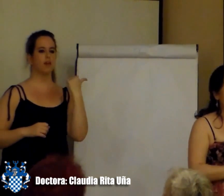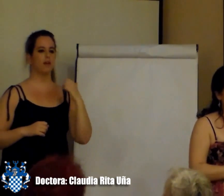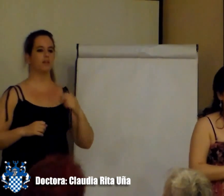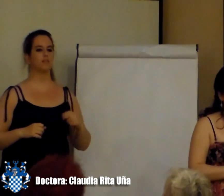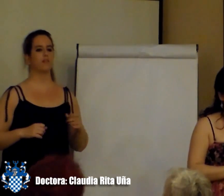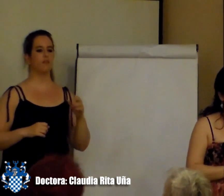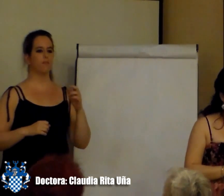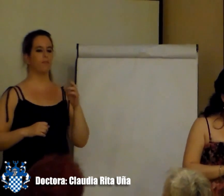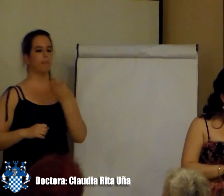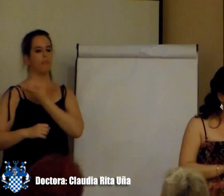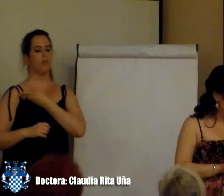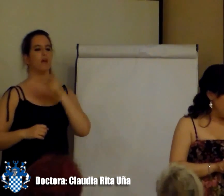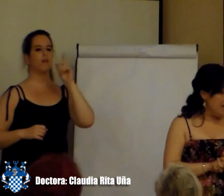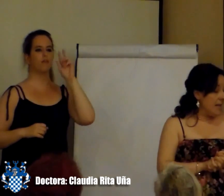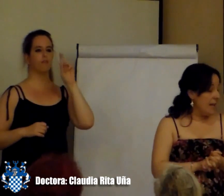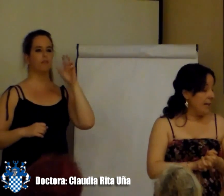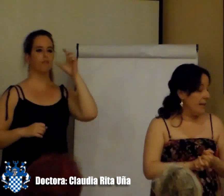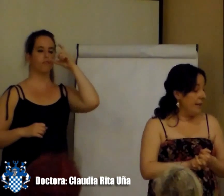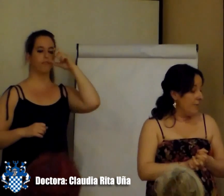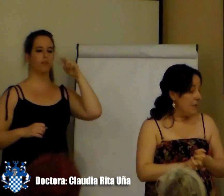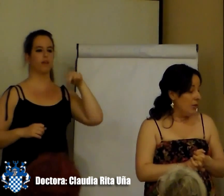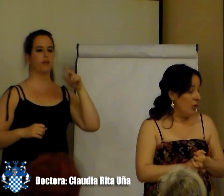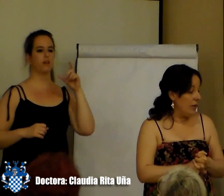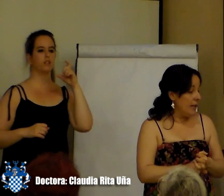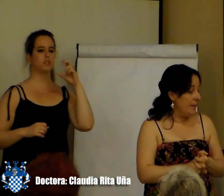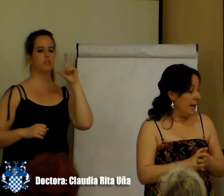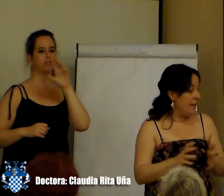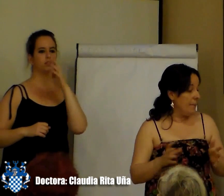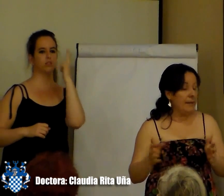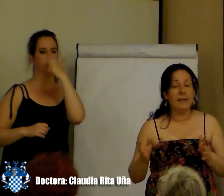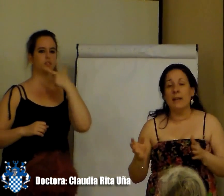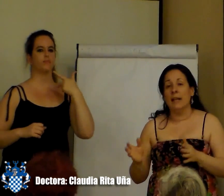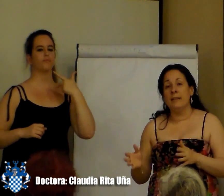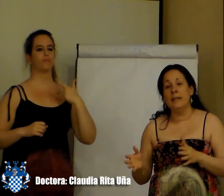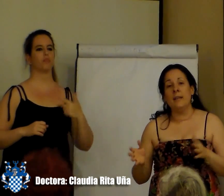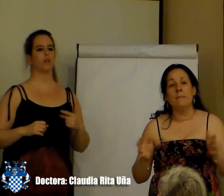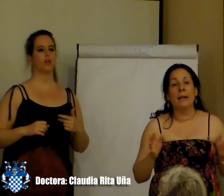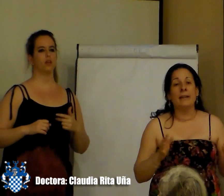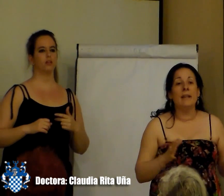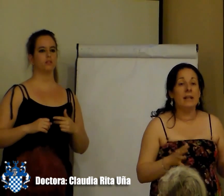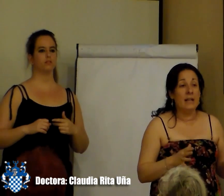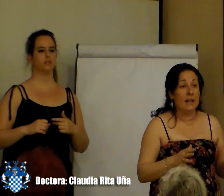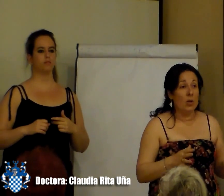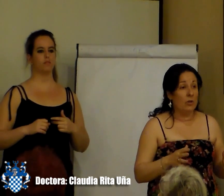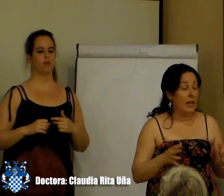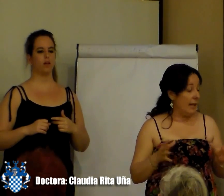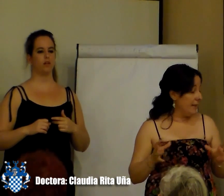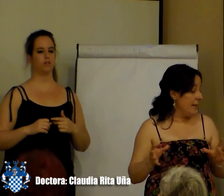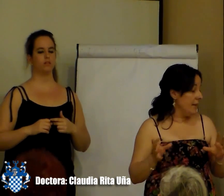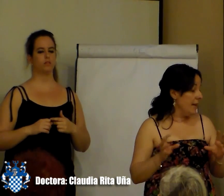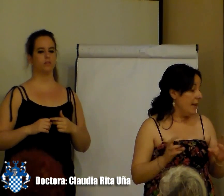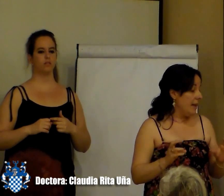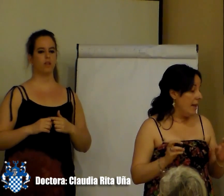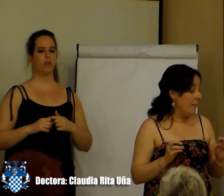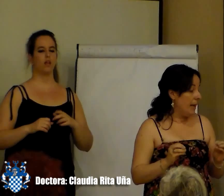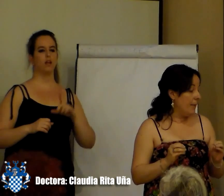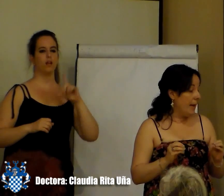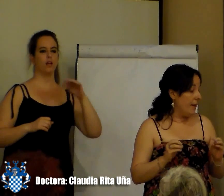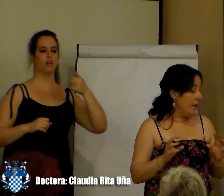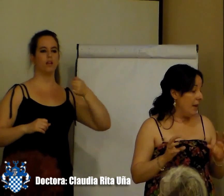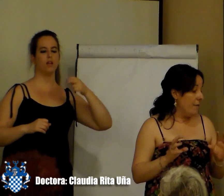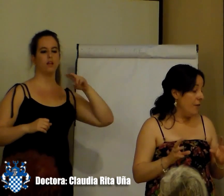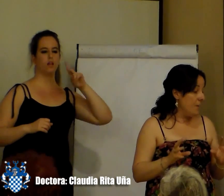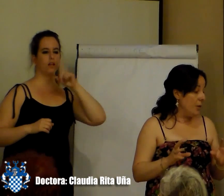denominó fibromialgia, ¿sí? Y este término deriva en parte del latín y en parte del griego. Del latín,